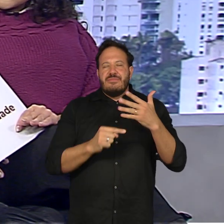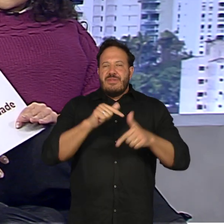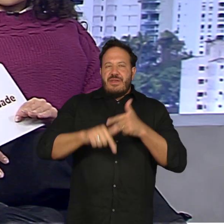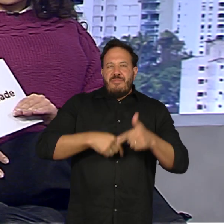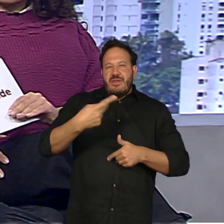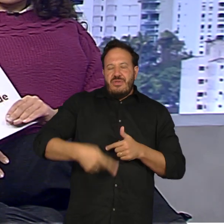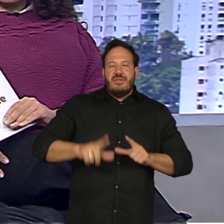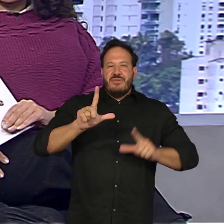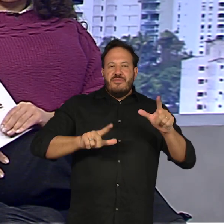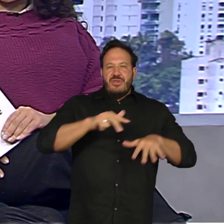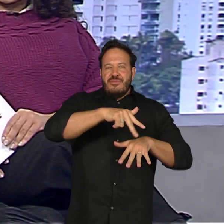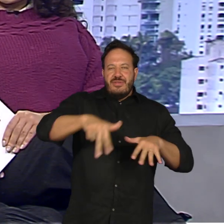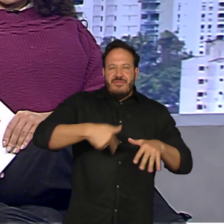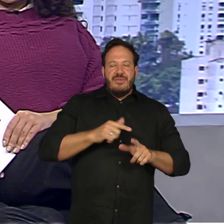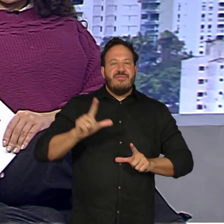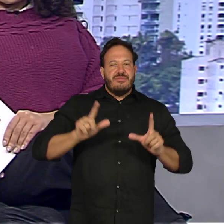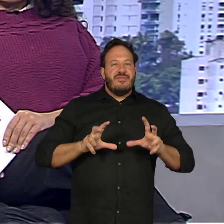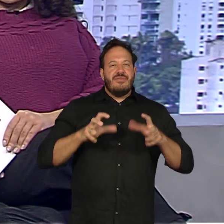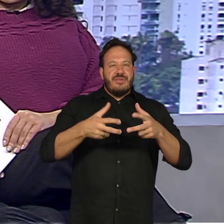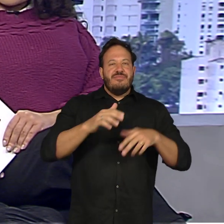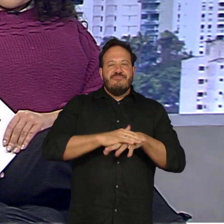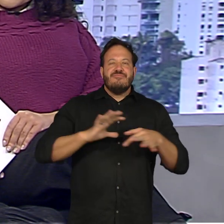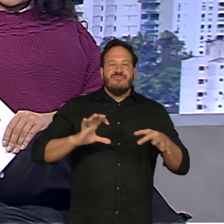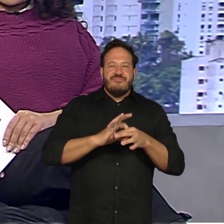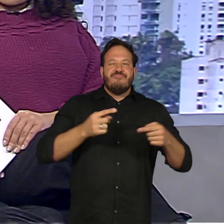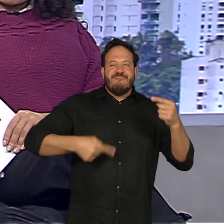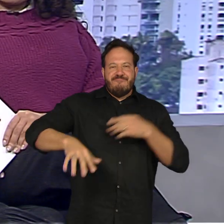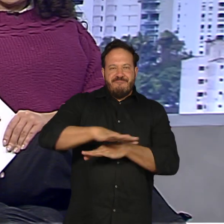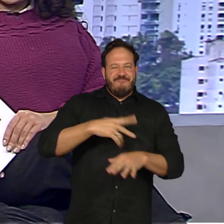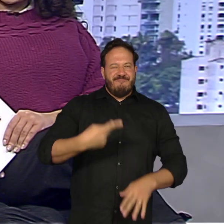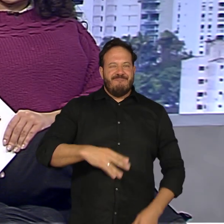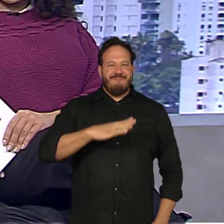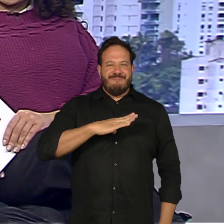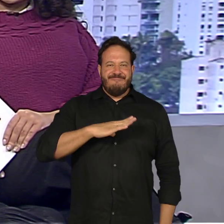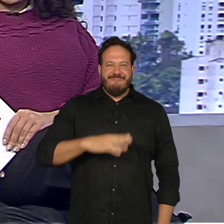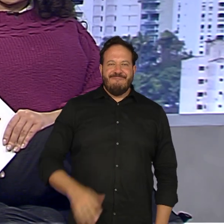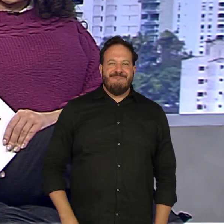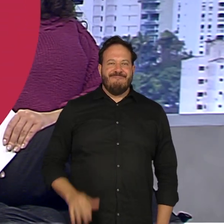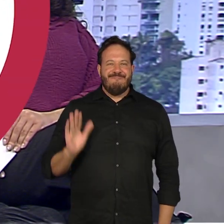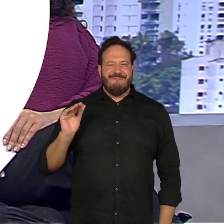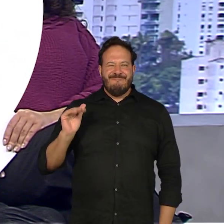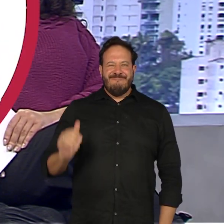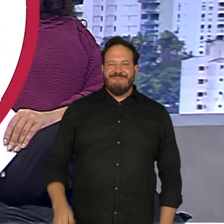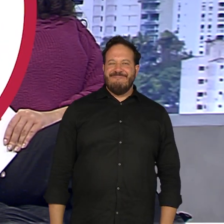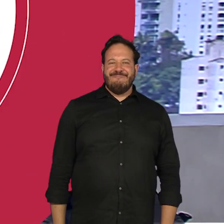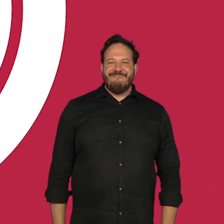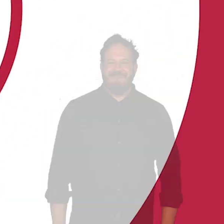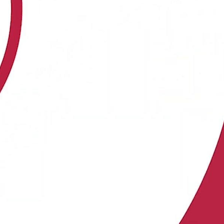atividades e programações. Rede Câmara, sua conexão com a política da cidade.